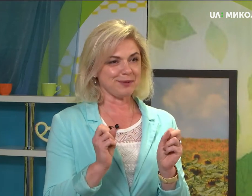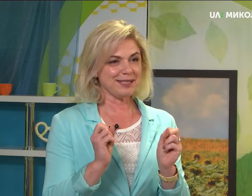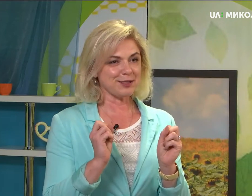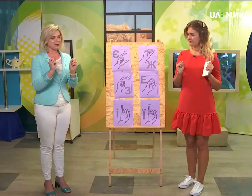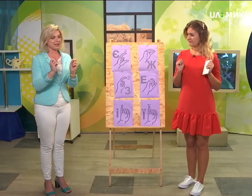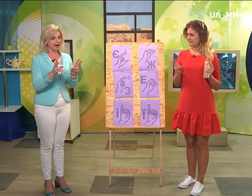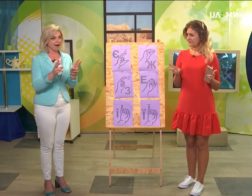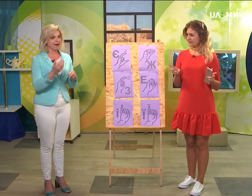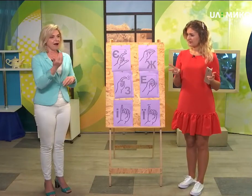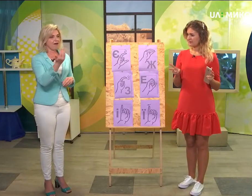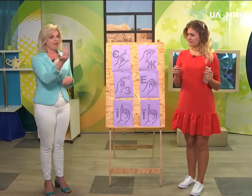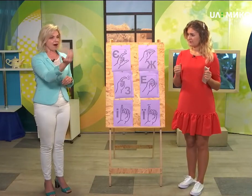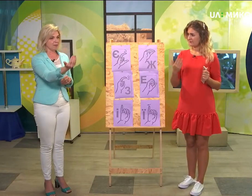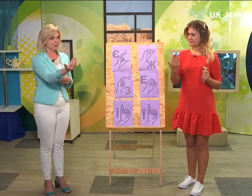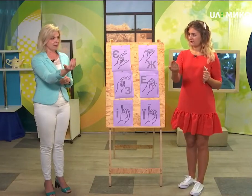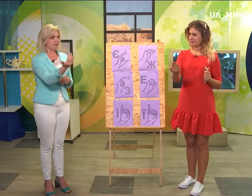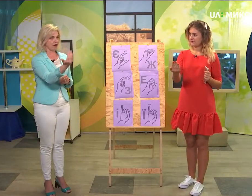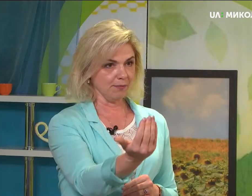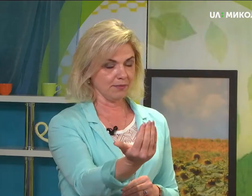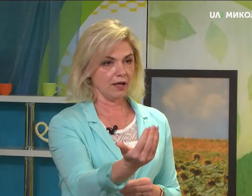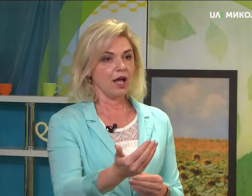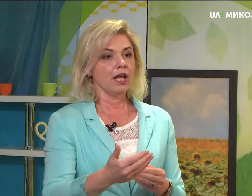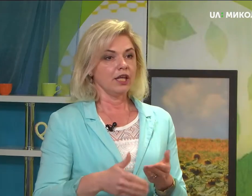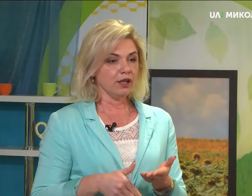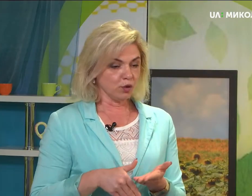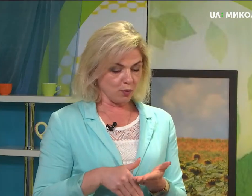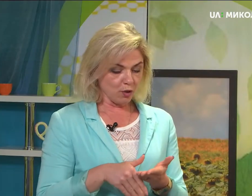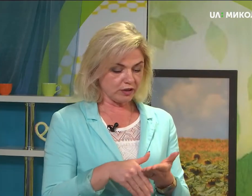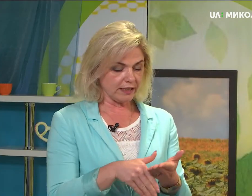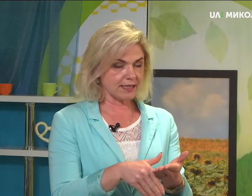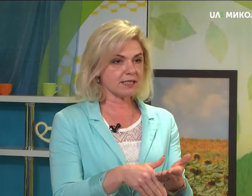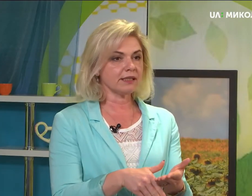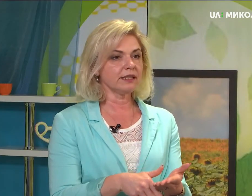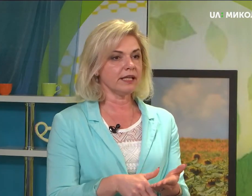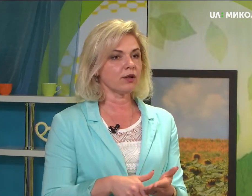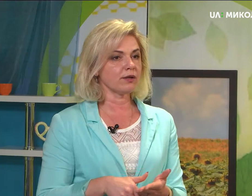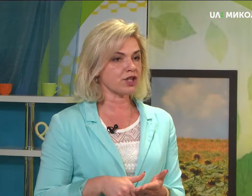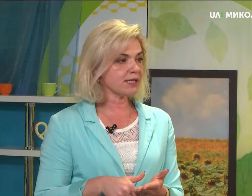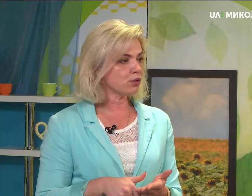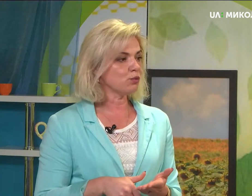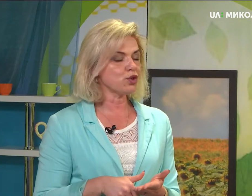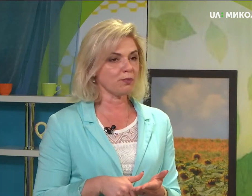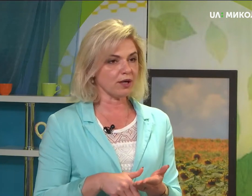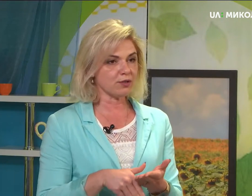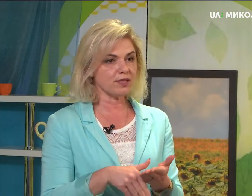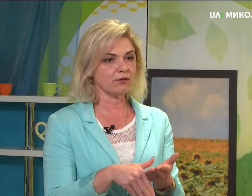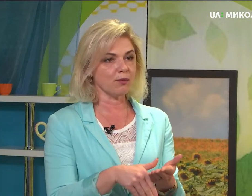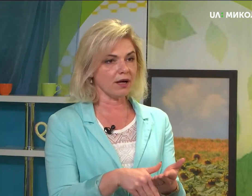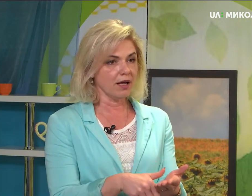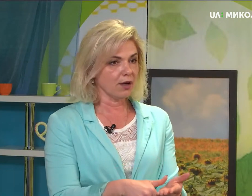пальці рук. Як? Вам. І допомогти. Це складний жест, тому що показується двома